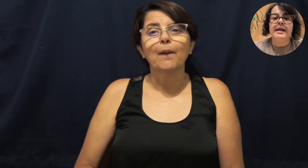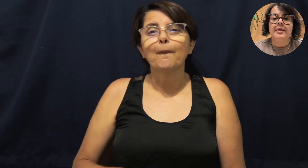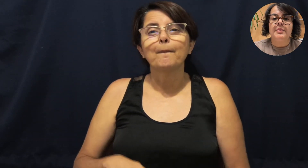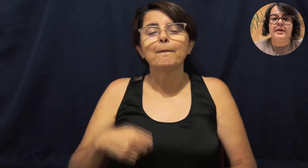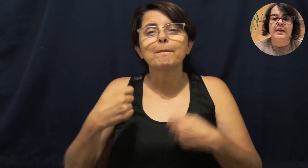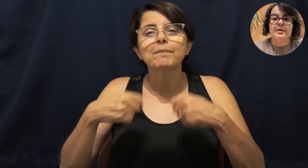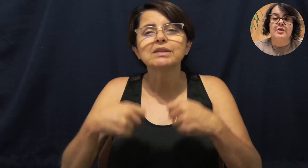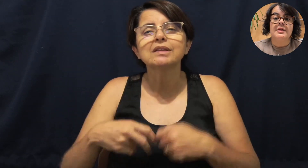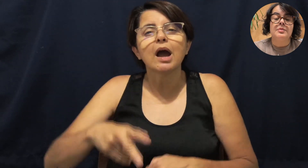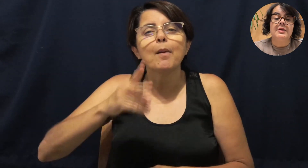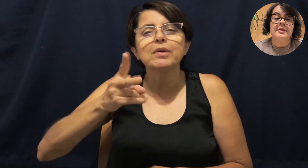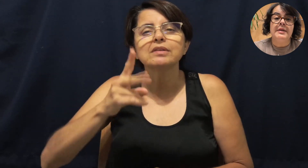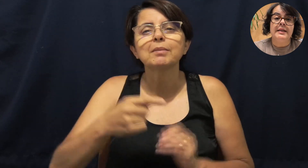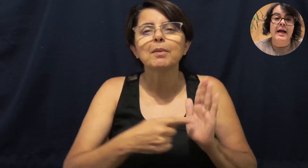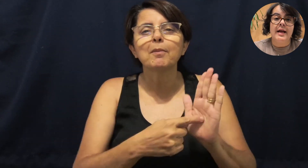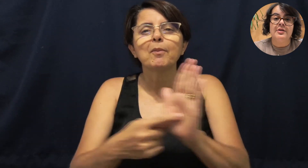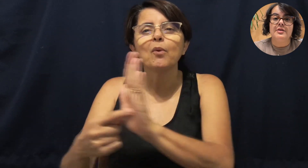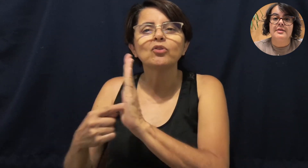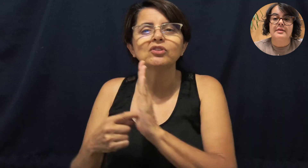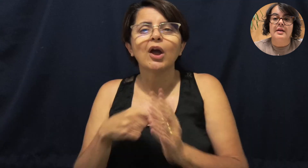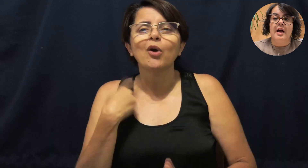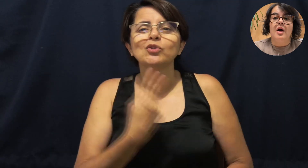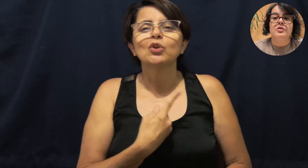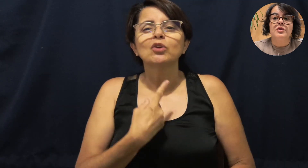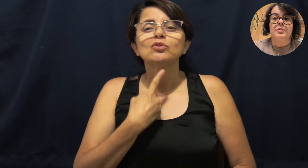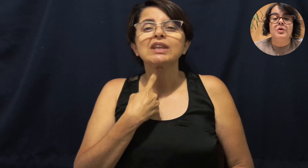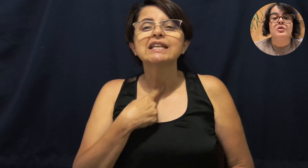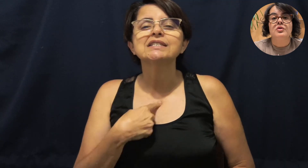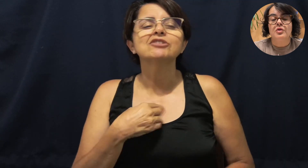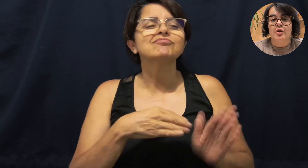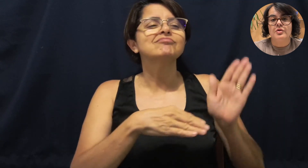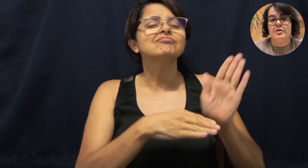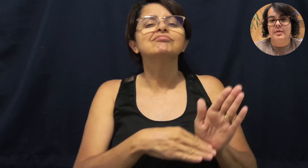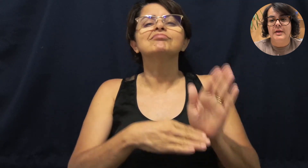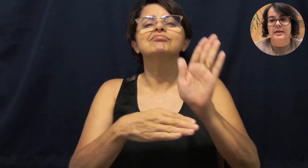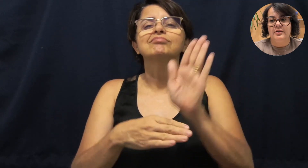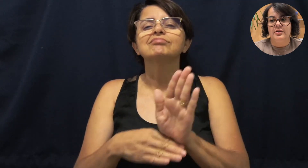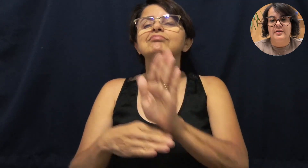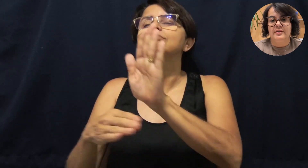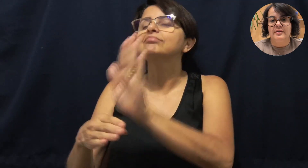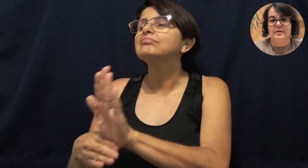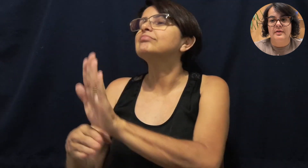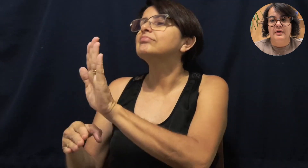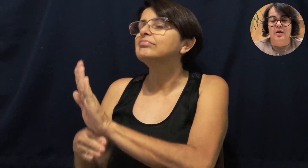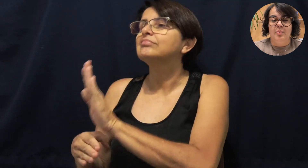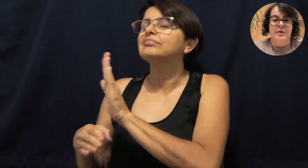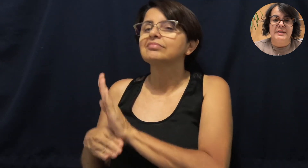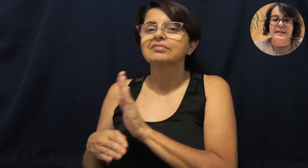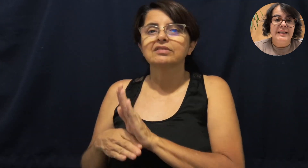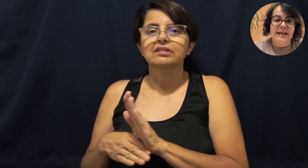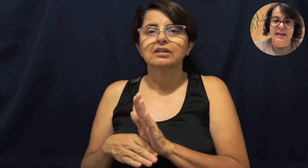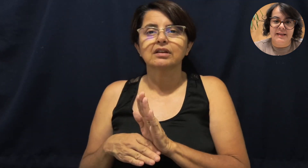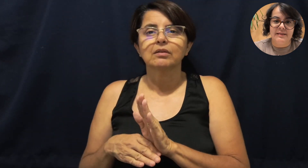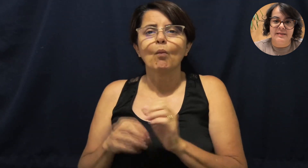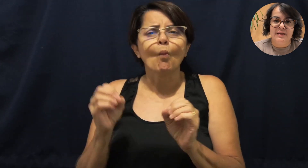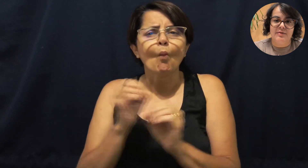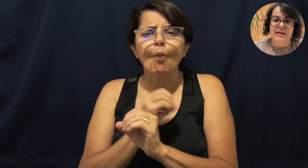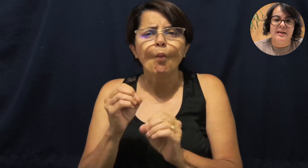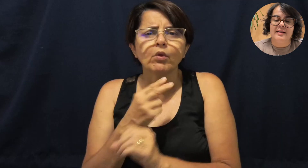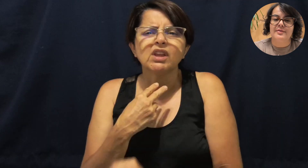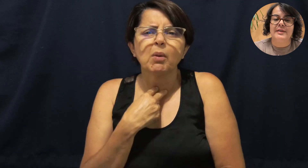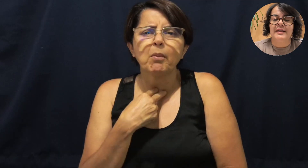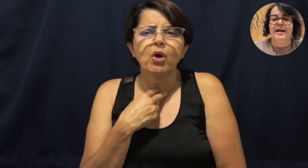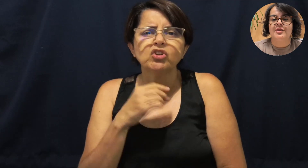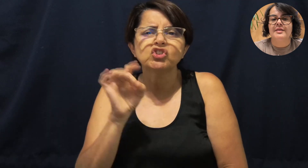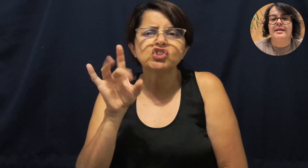Coloquemos sempre as nossas possibilidades ao dispor dos nossos semelhantes, pois ninguém deve